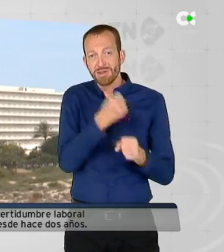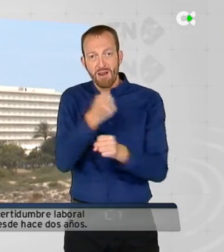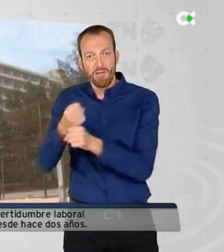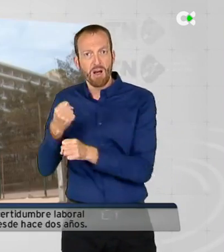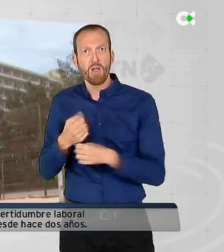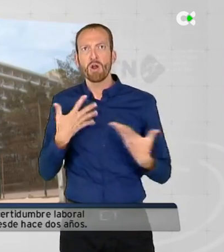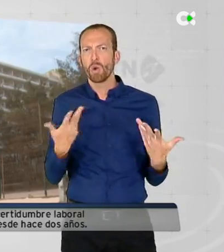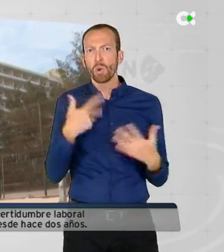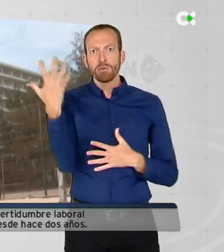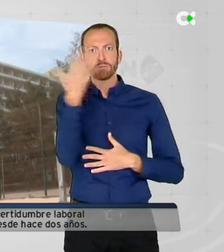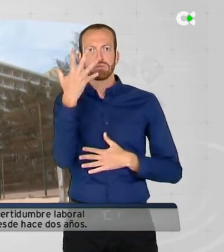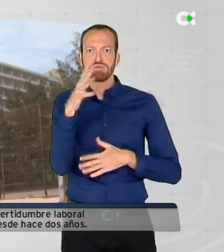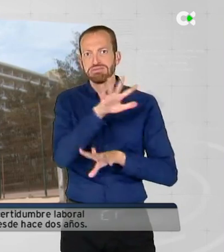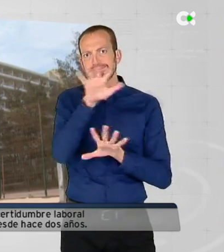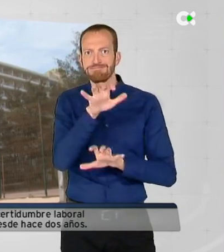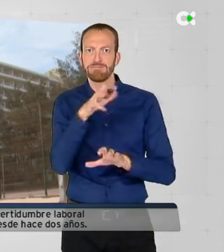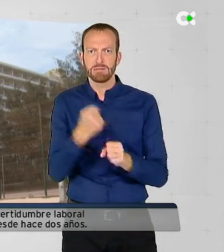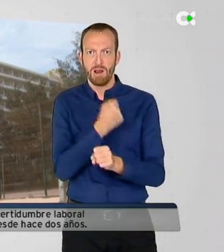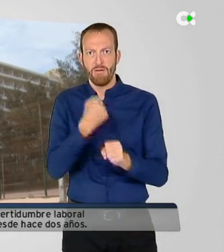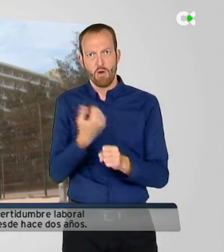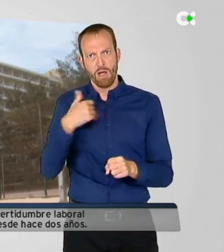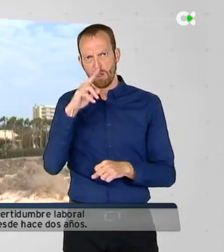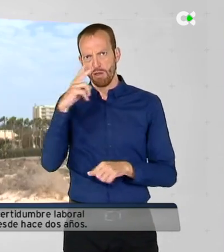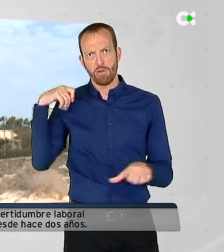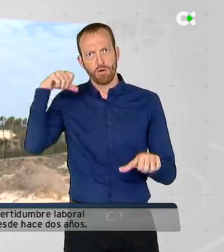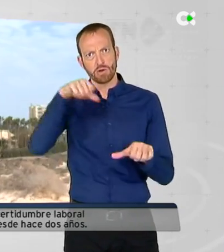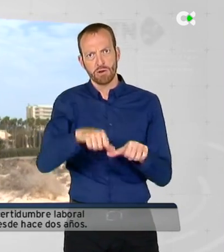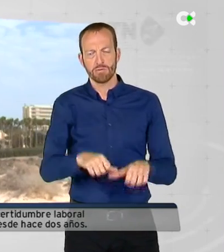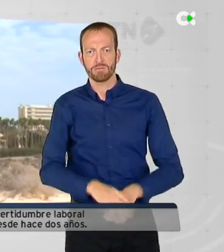incertidumbre laboral con la que viven desde hace dos años.